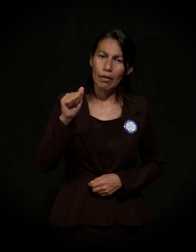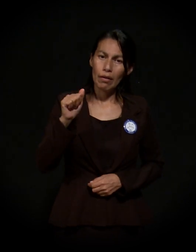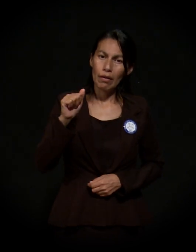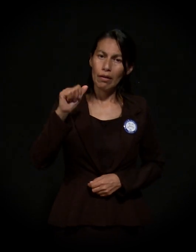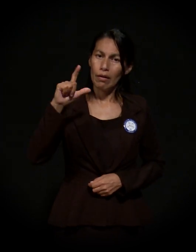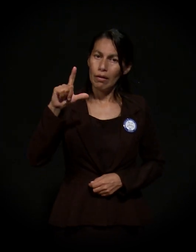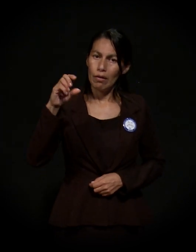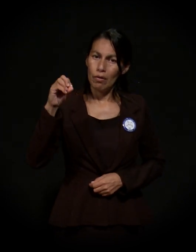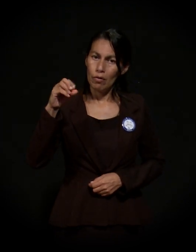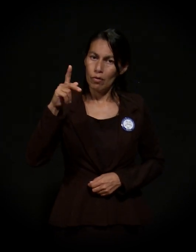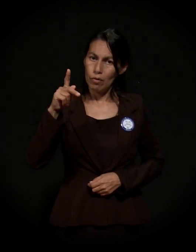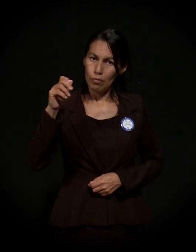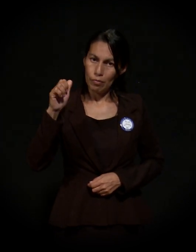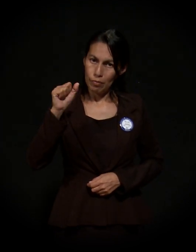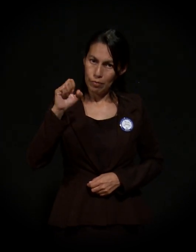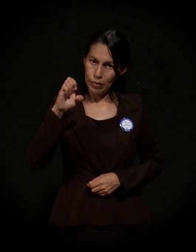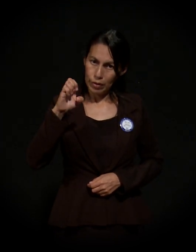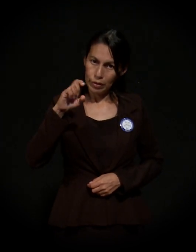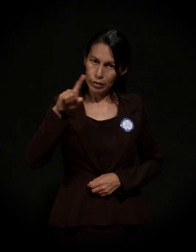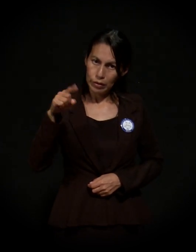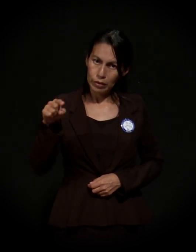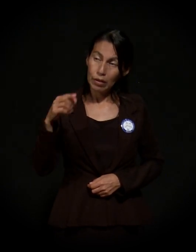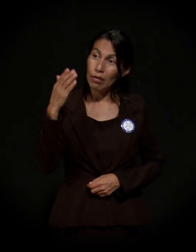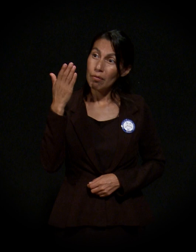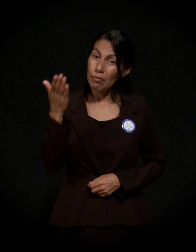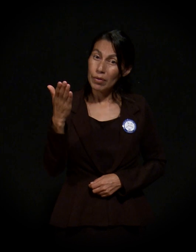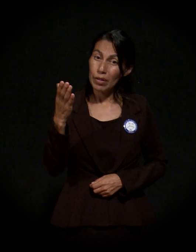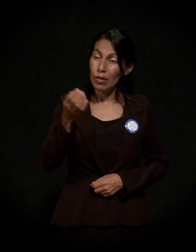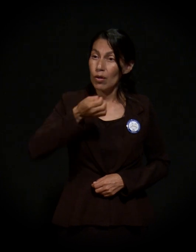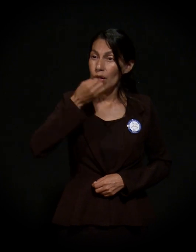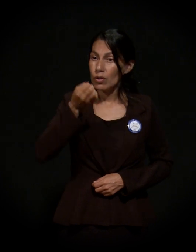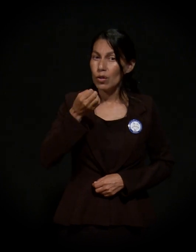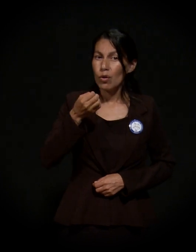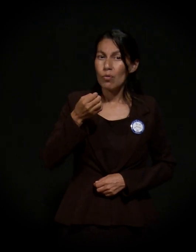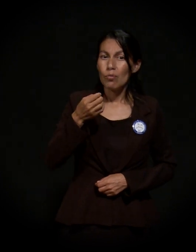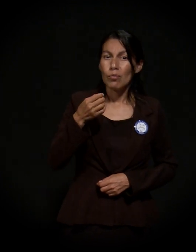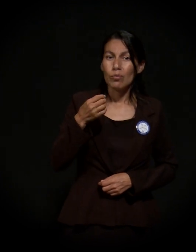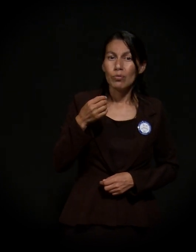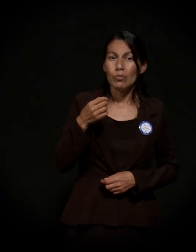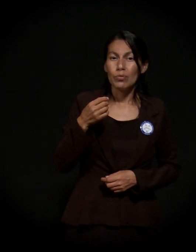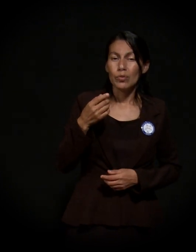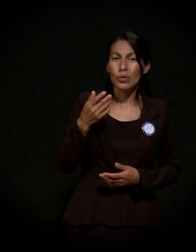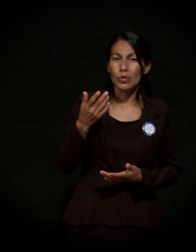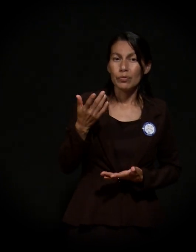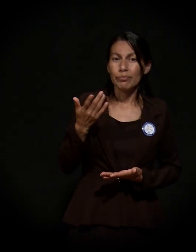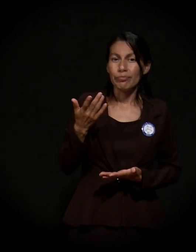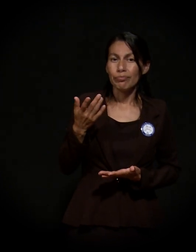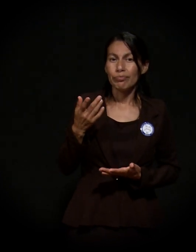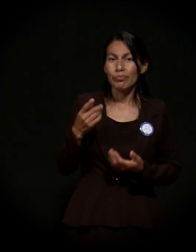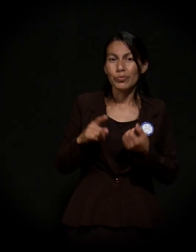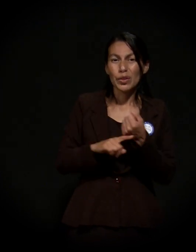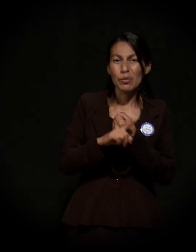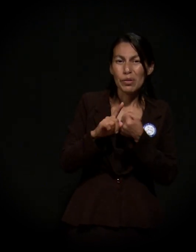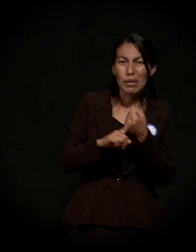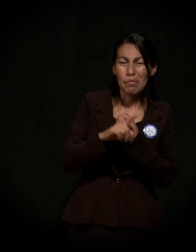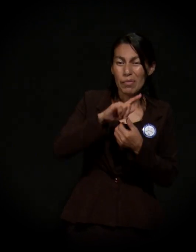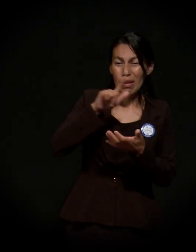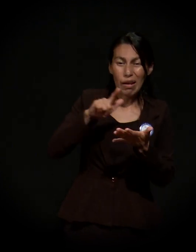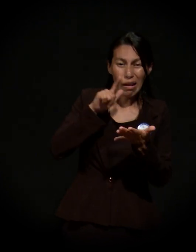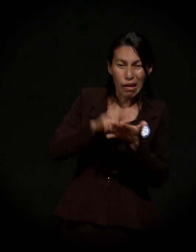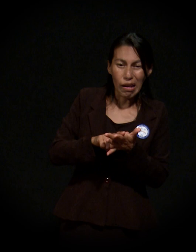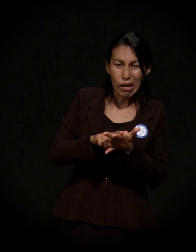oración porque hay un delito legal que se ha